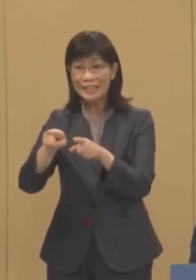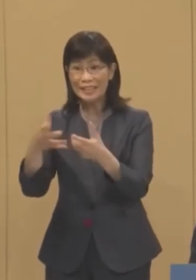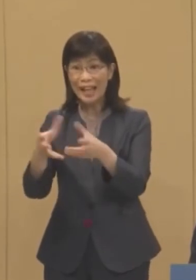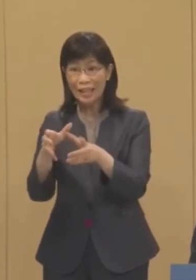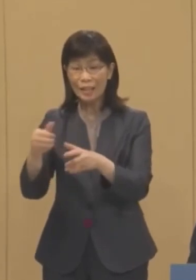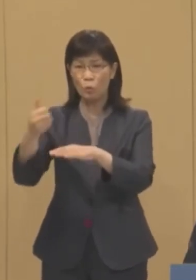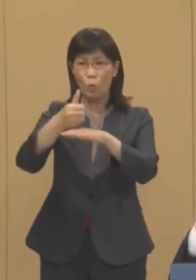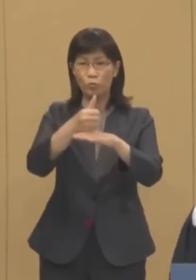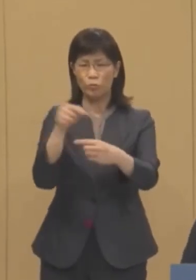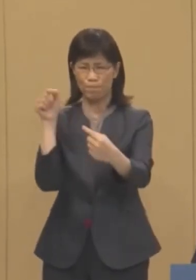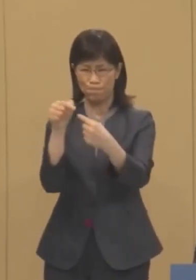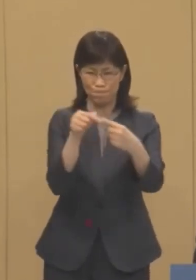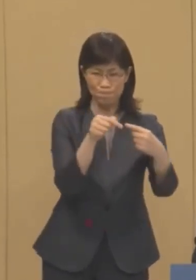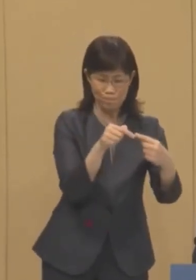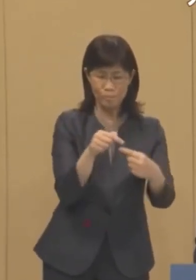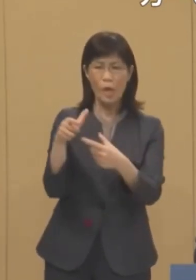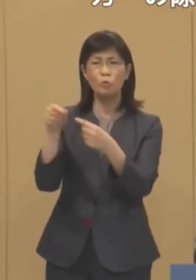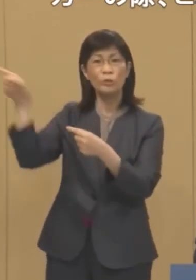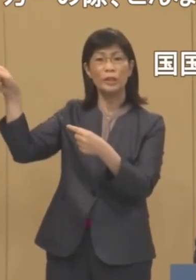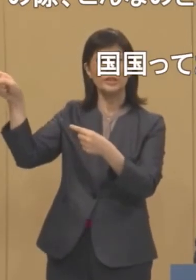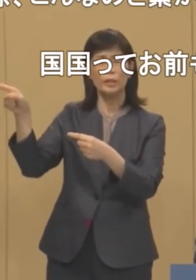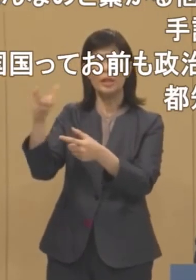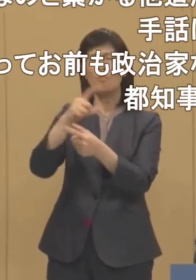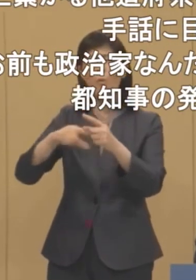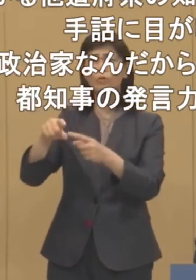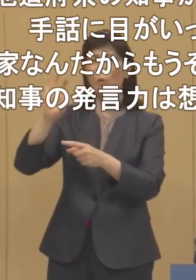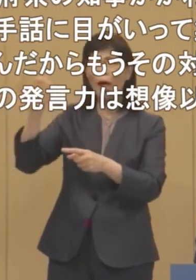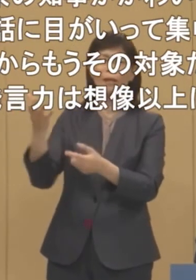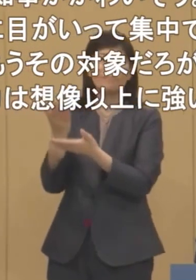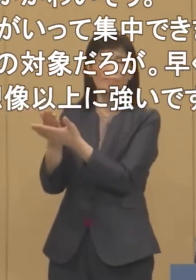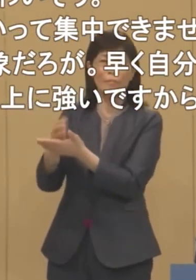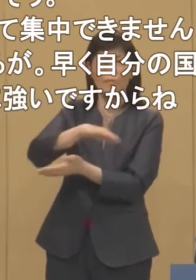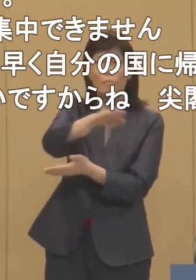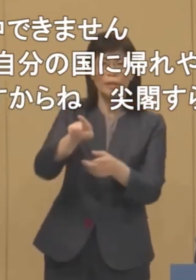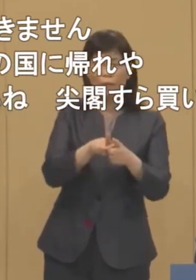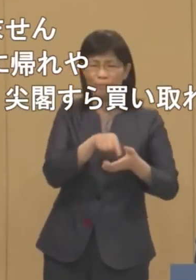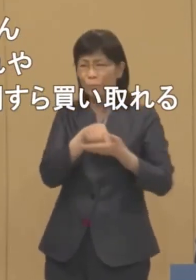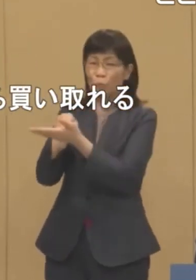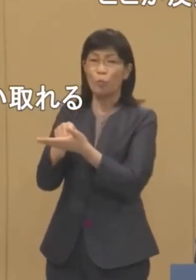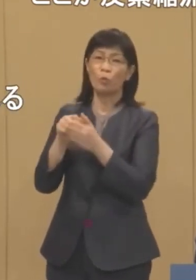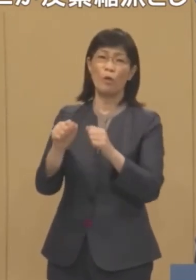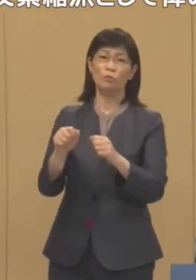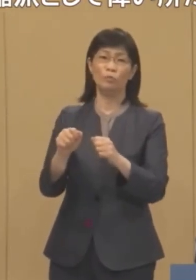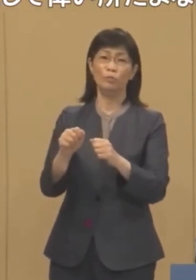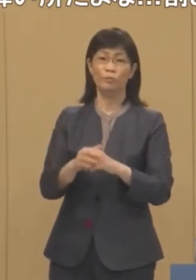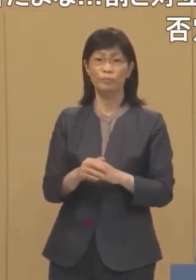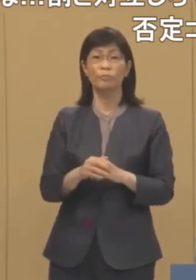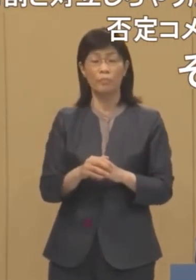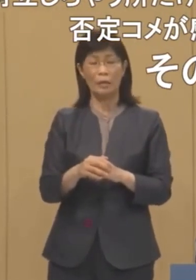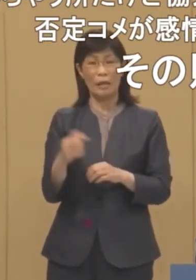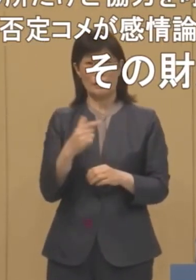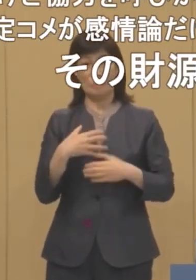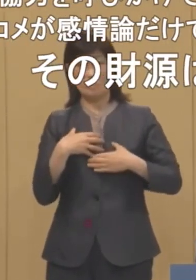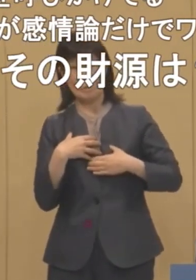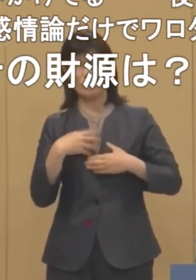国に対してもっと金を出せと地方への大胆な財政支出を求めますさらには緊急時